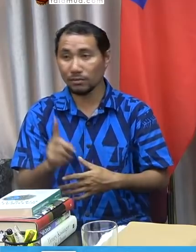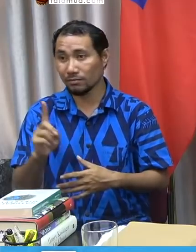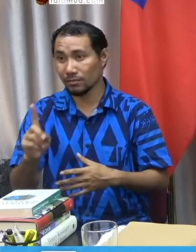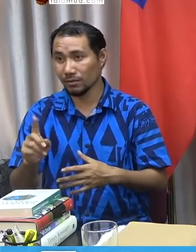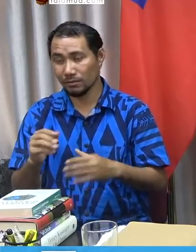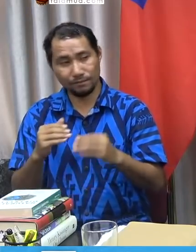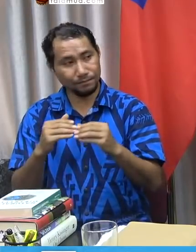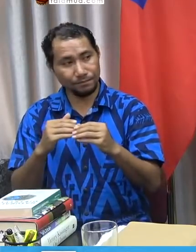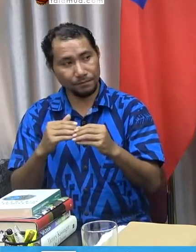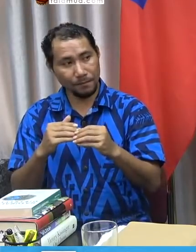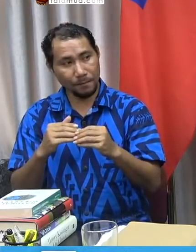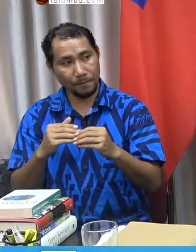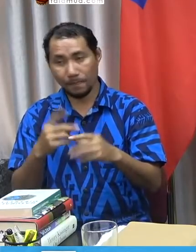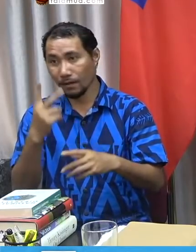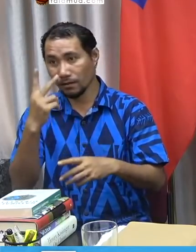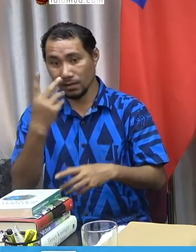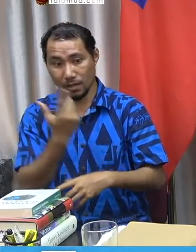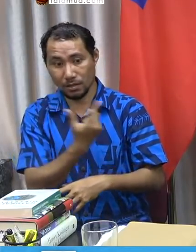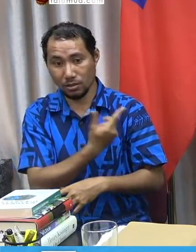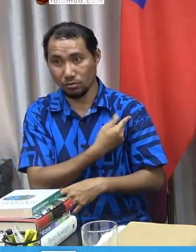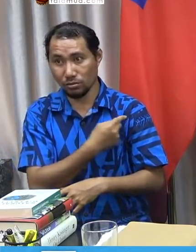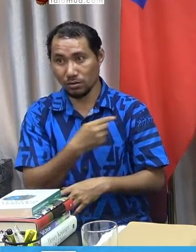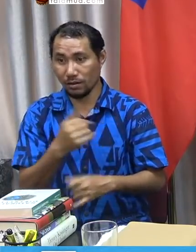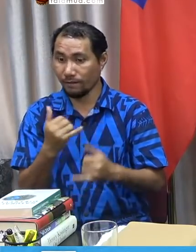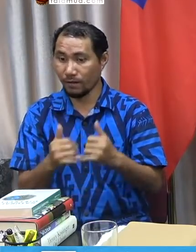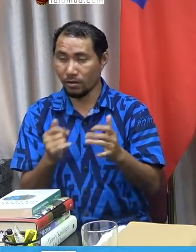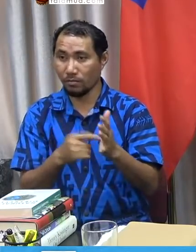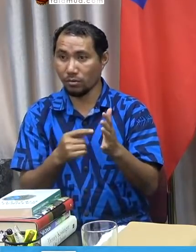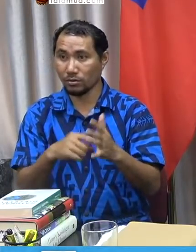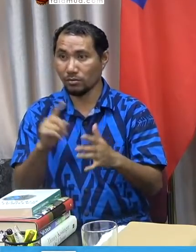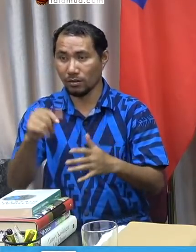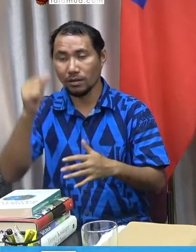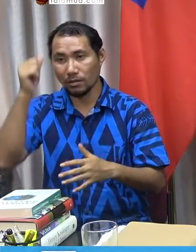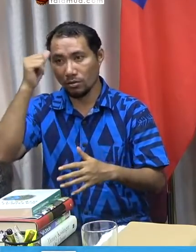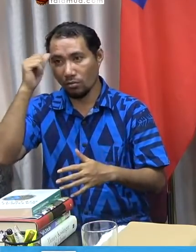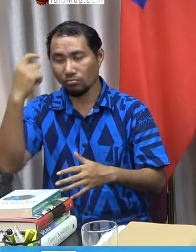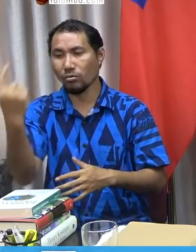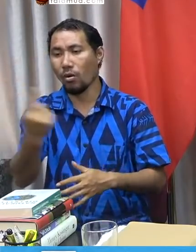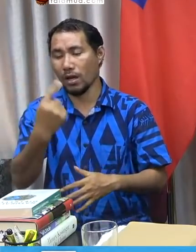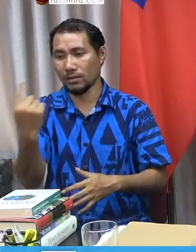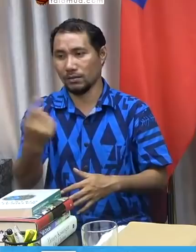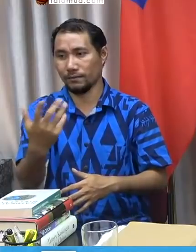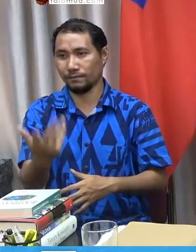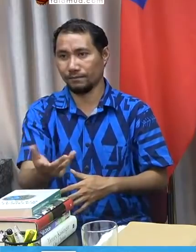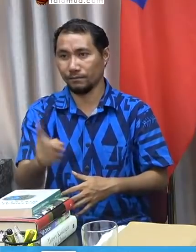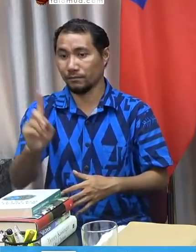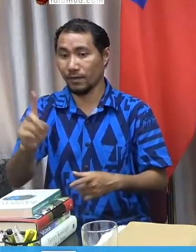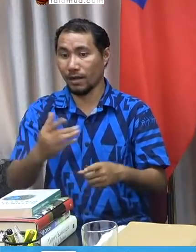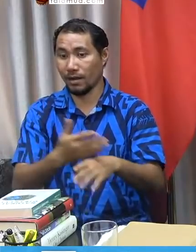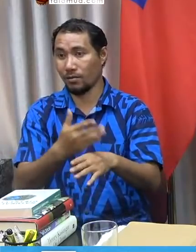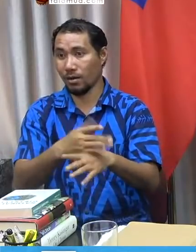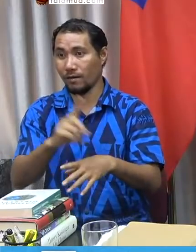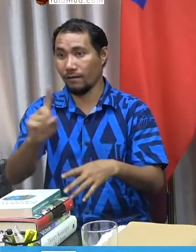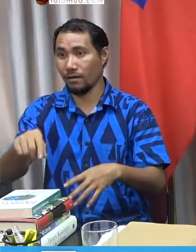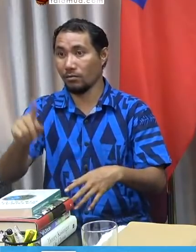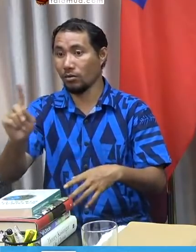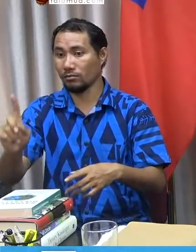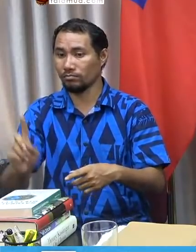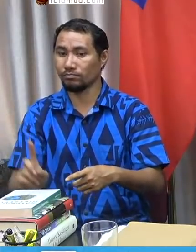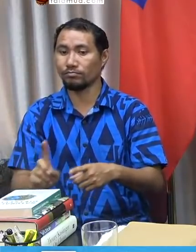lua. O le me tau ai, o lai loa, po waitanga tana. O le mea loa nai whai, o le tu li